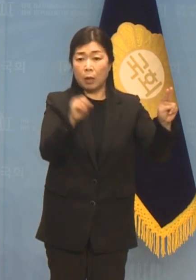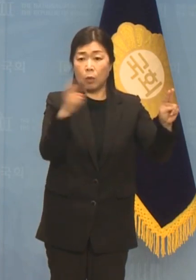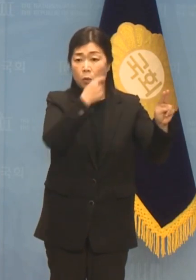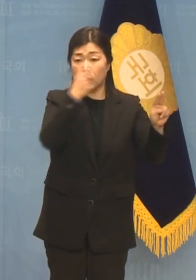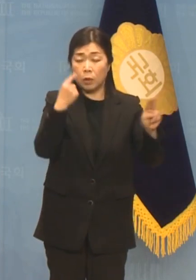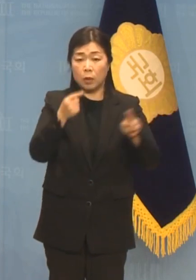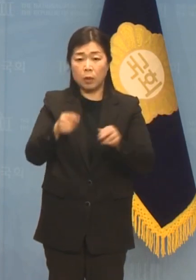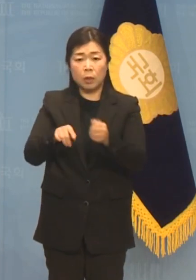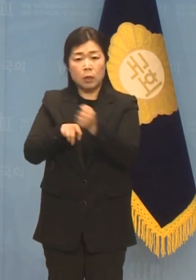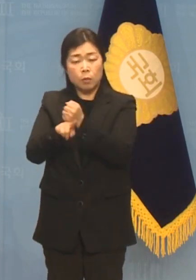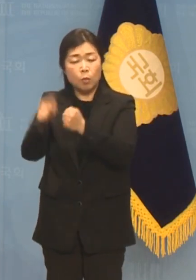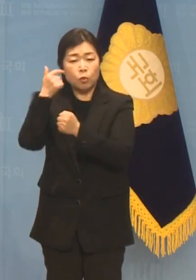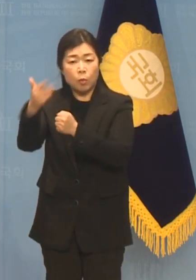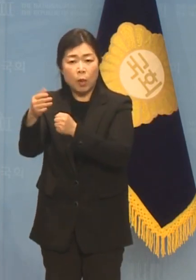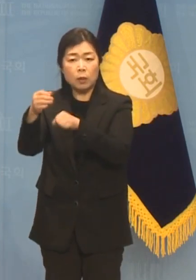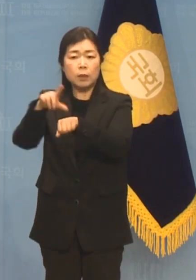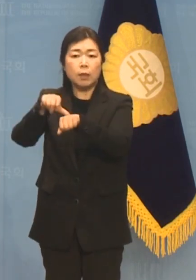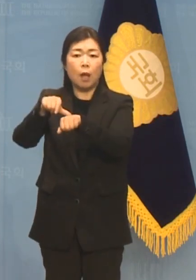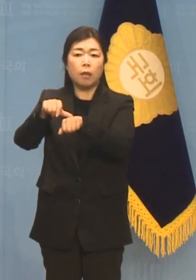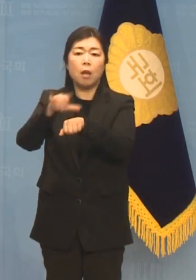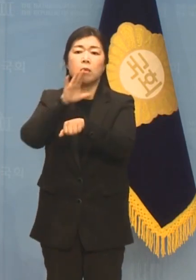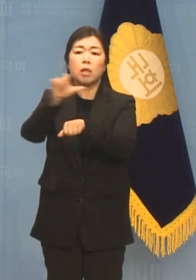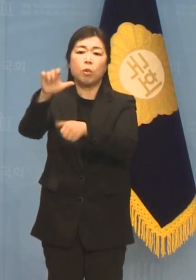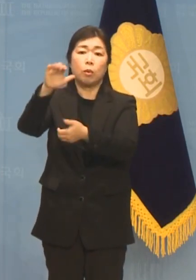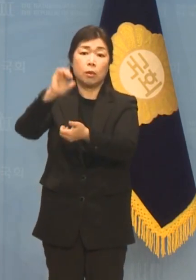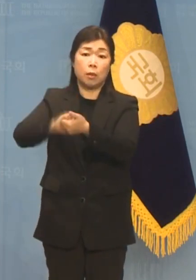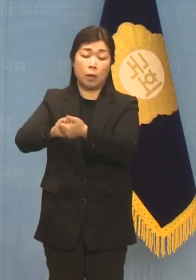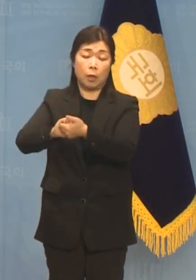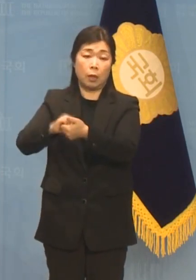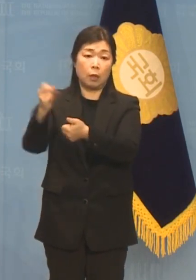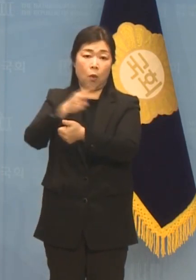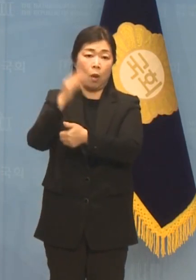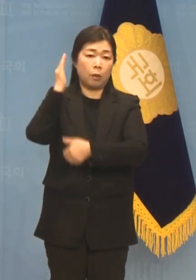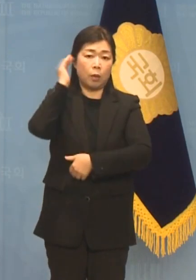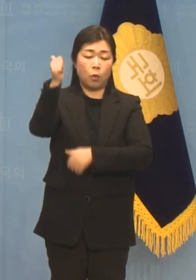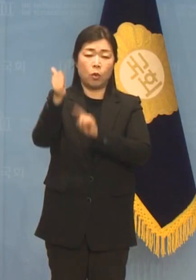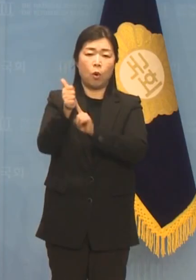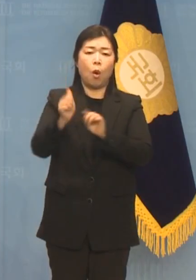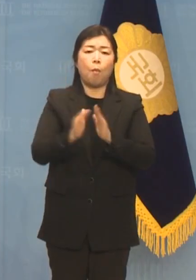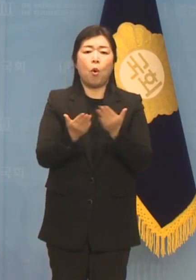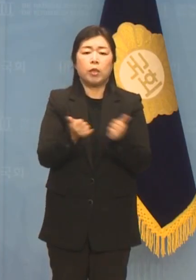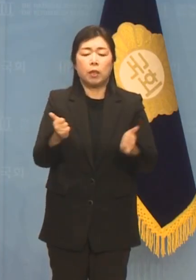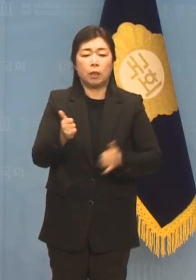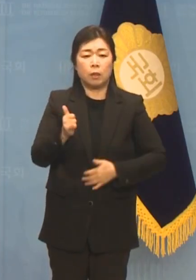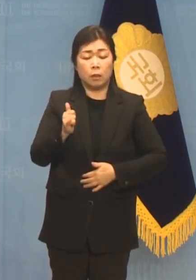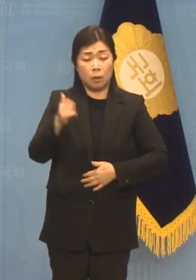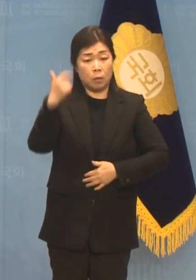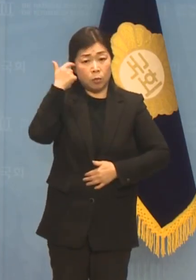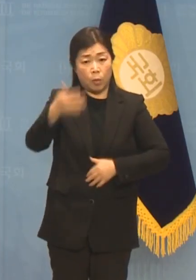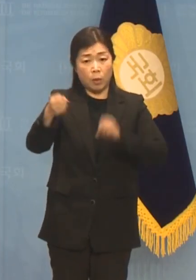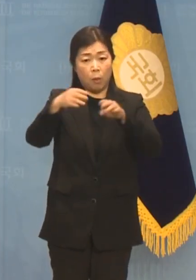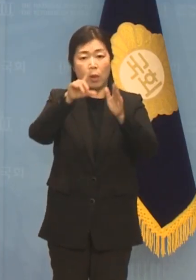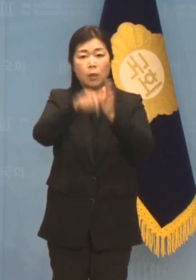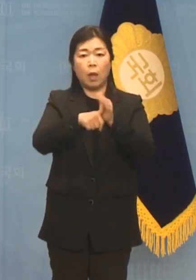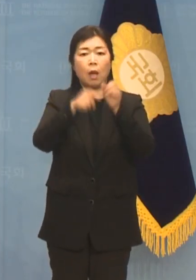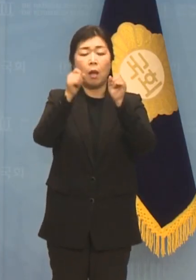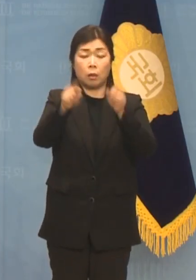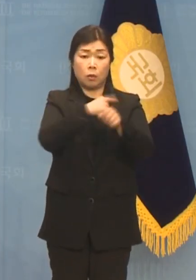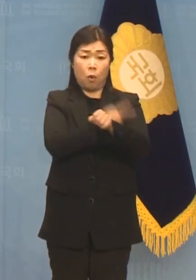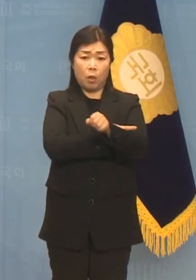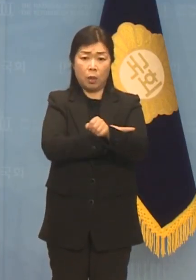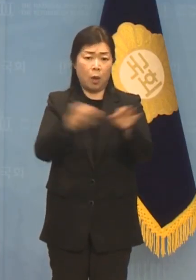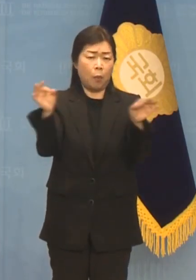시간을 45분으로 제한하고 대통령 본인의 신문 기회마저 박탈했습니다. 급기야